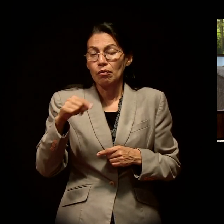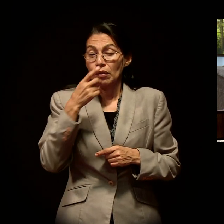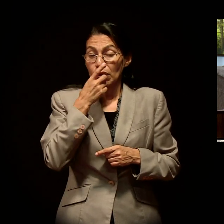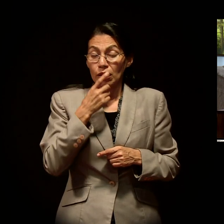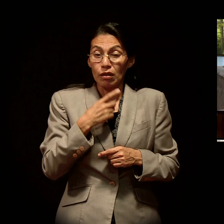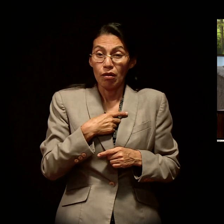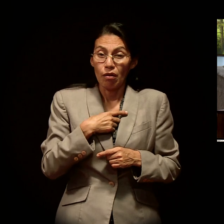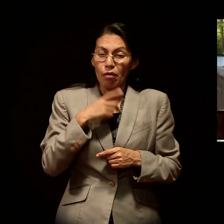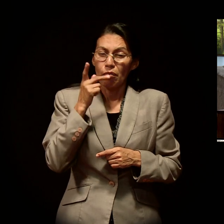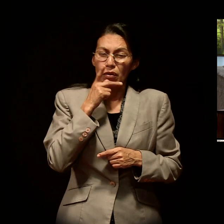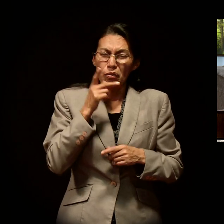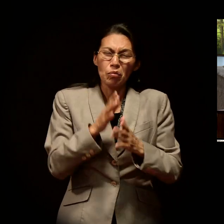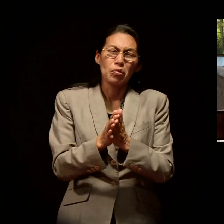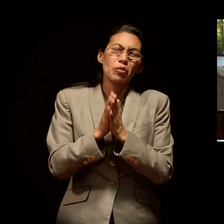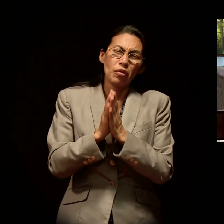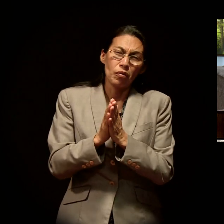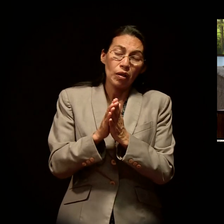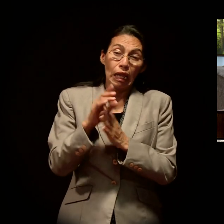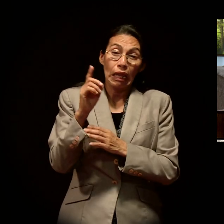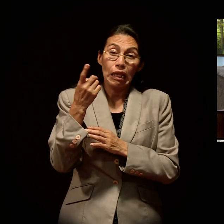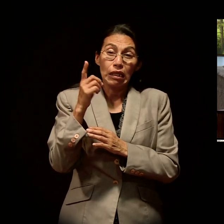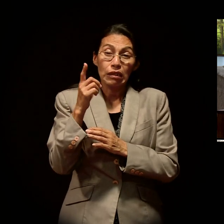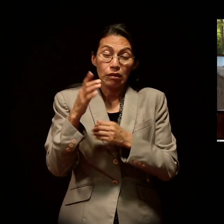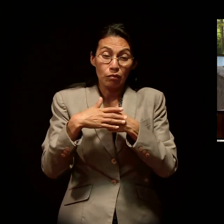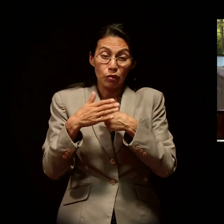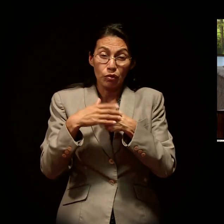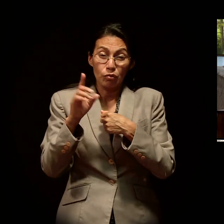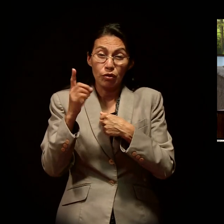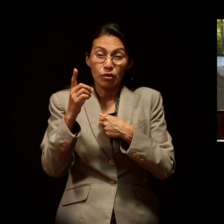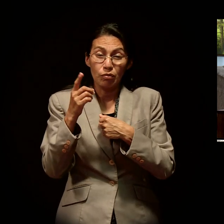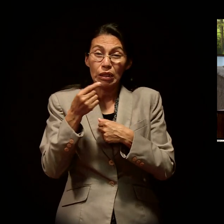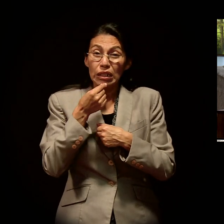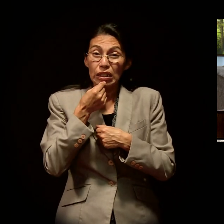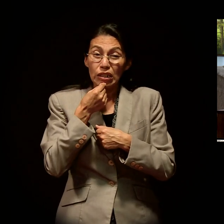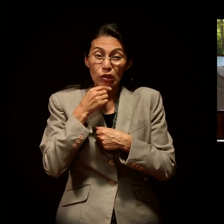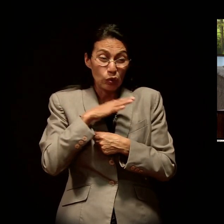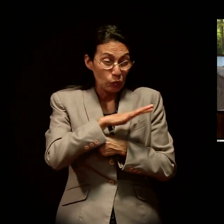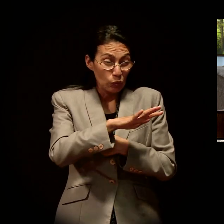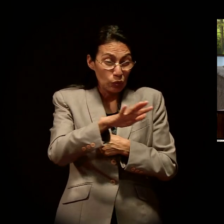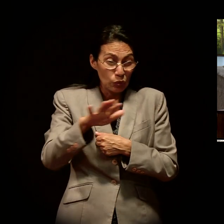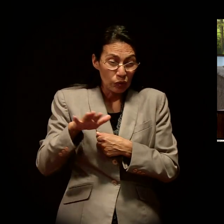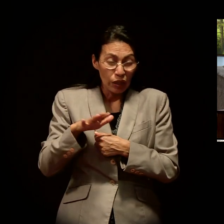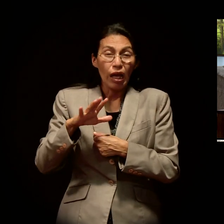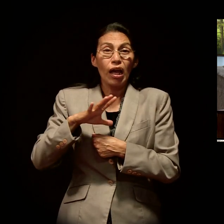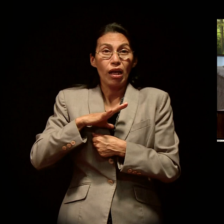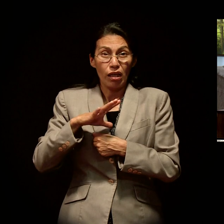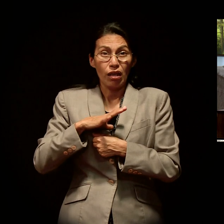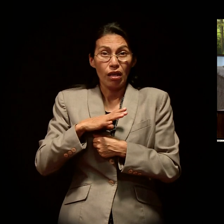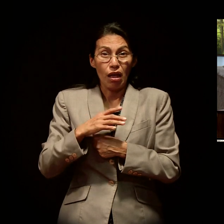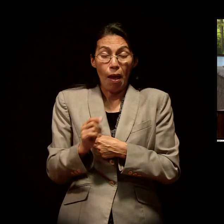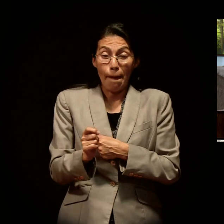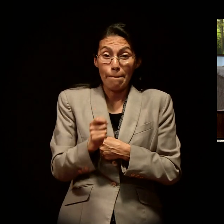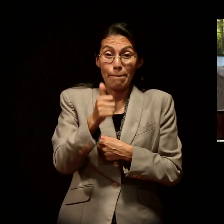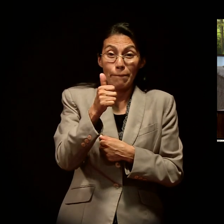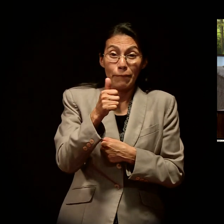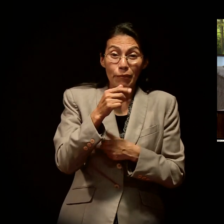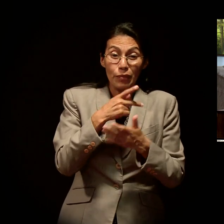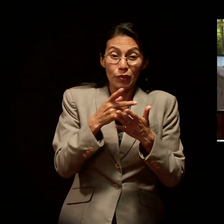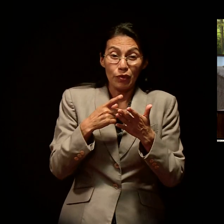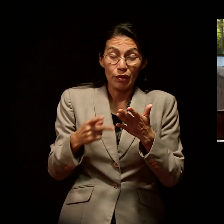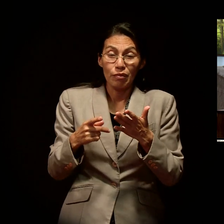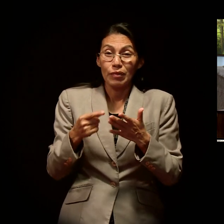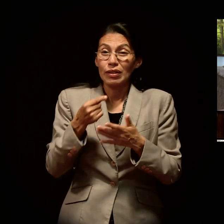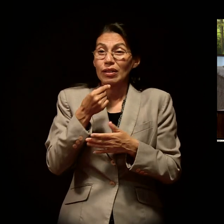jefa queremos que en diciembre hayan muchos niños queremos tener el